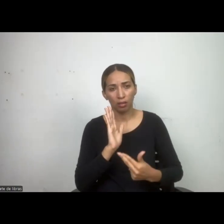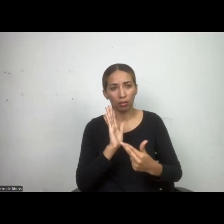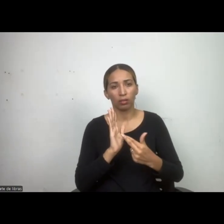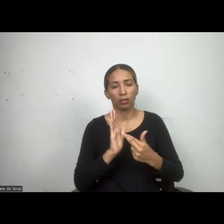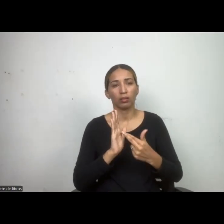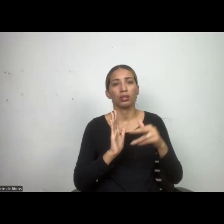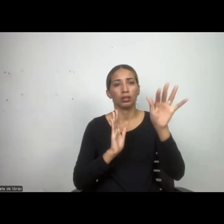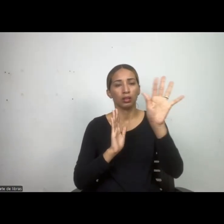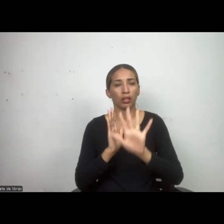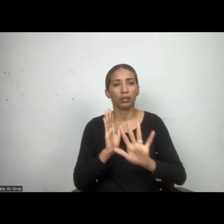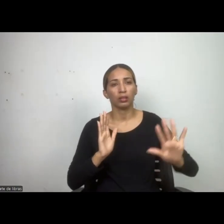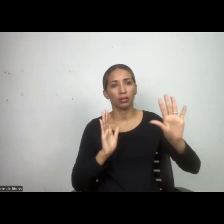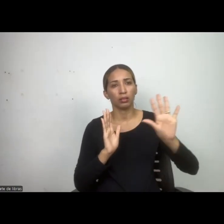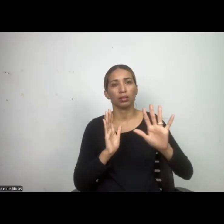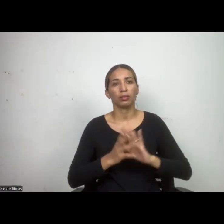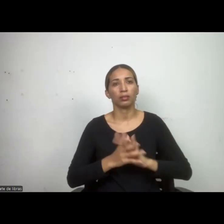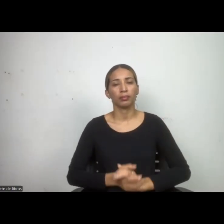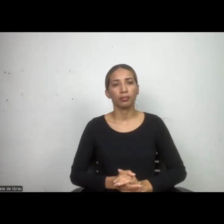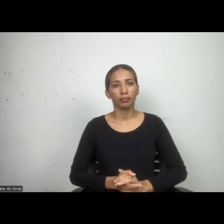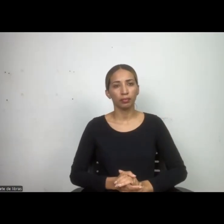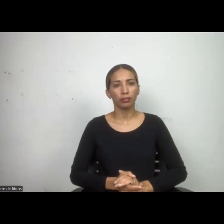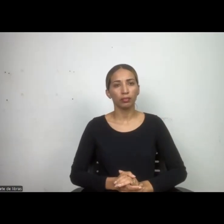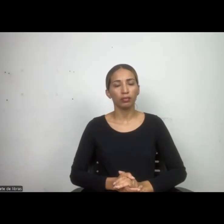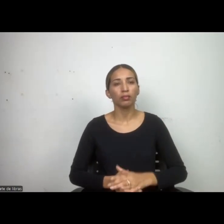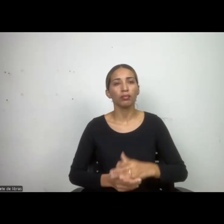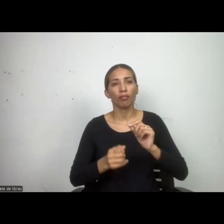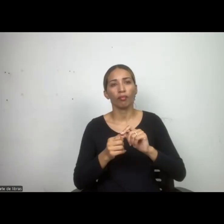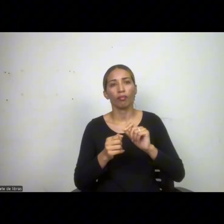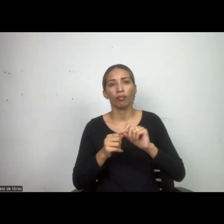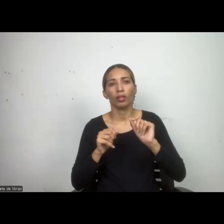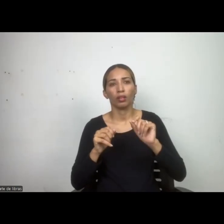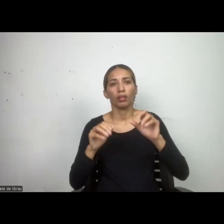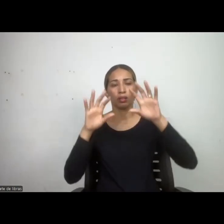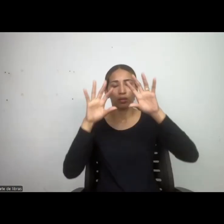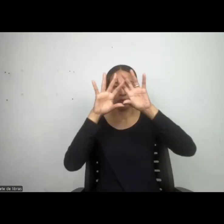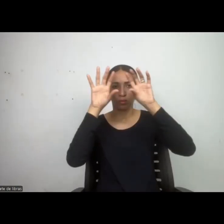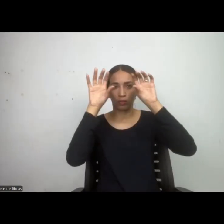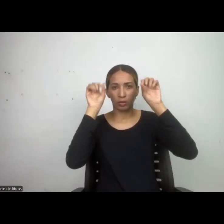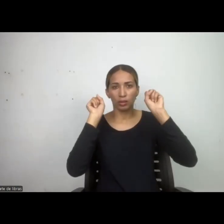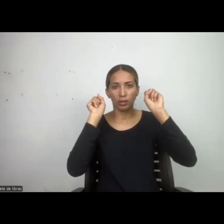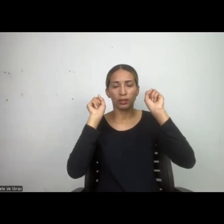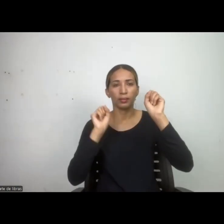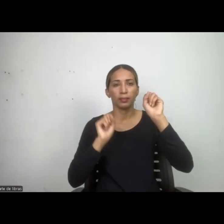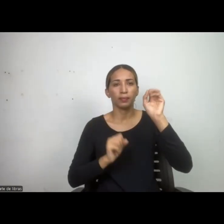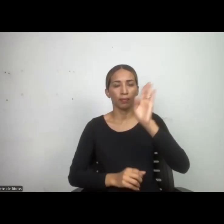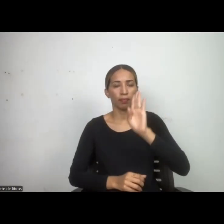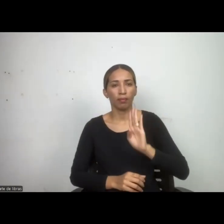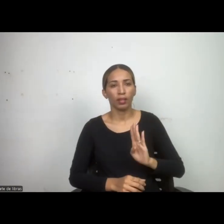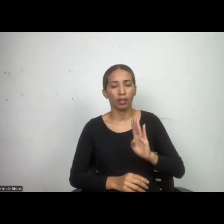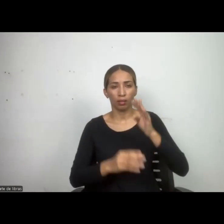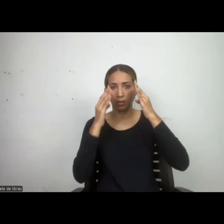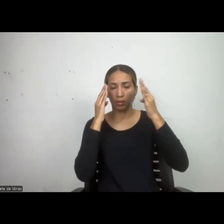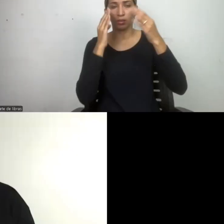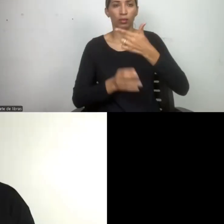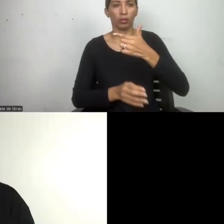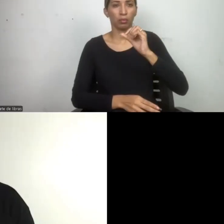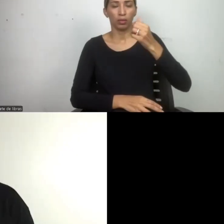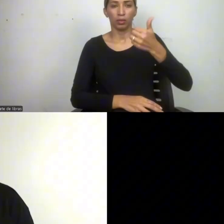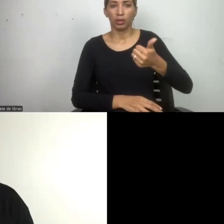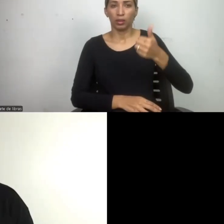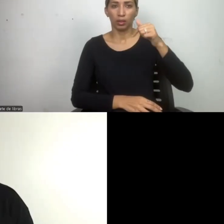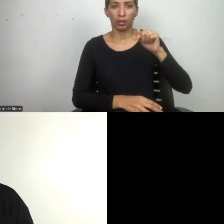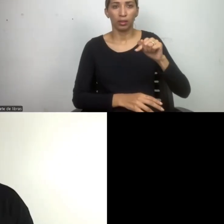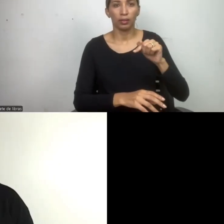das comunidades terapêuticas, que foi feito pelo Conselho Federal de Psicologia em 2017, que ele apontou, né, assim, vou fazer